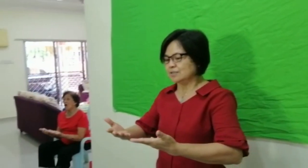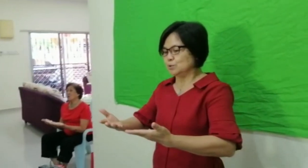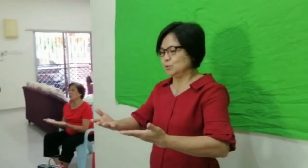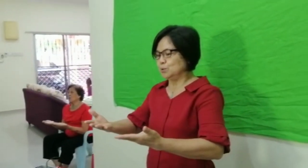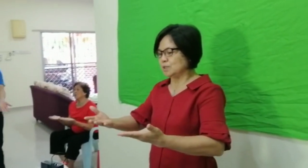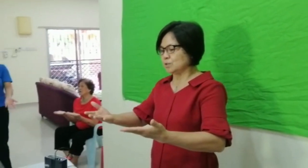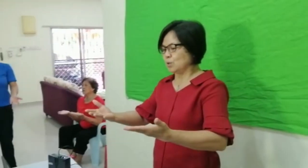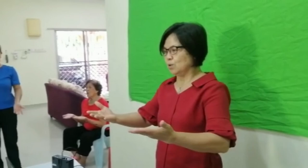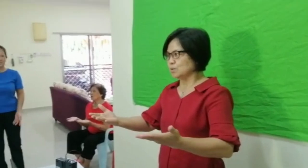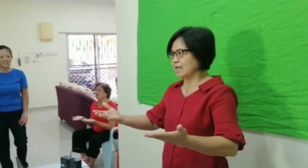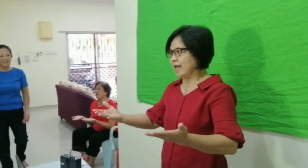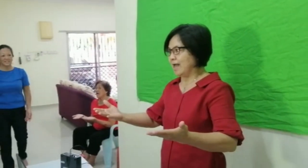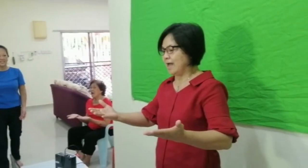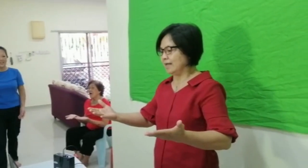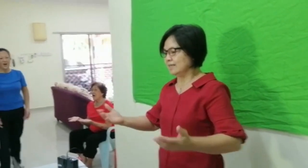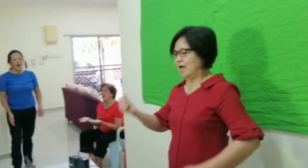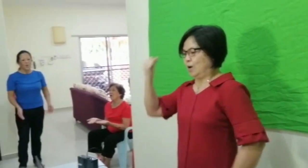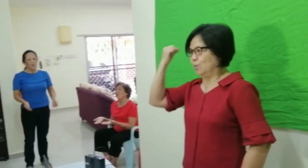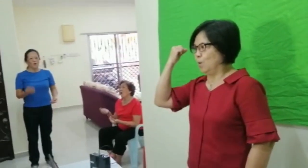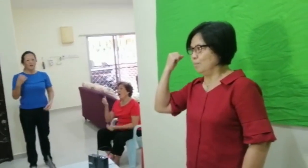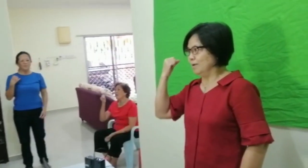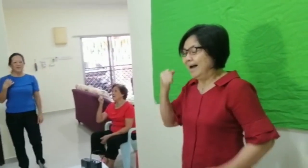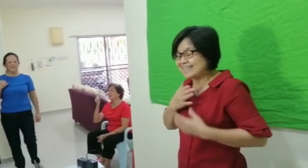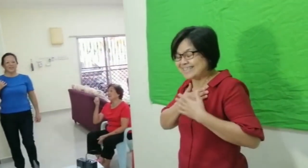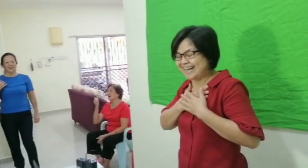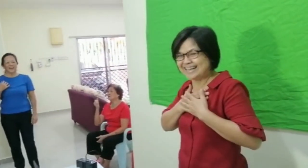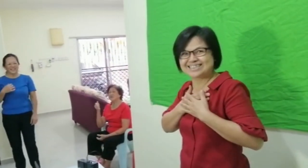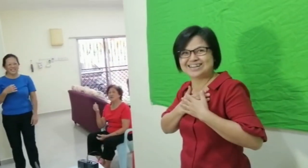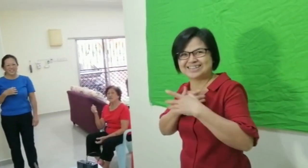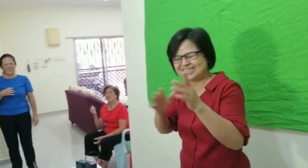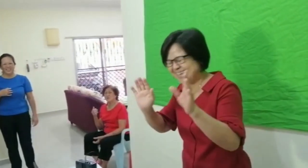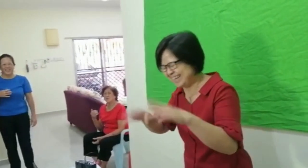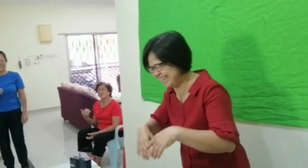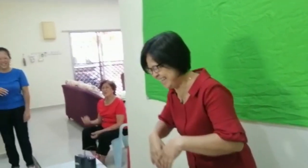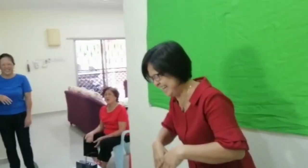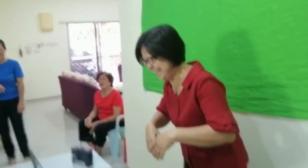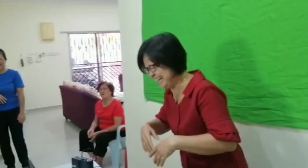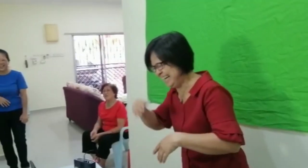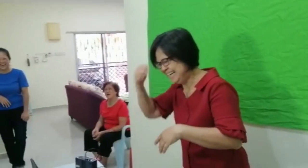酷的冬月，我们要 一起 迎接。